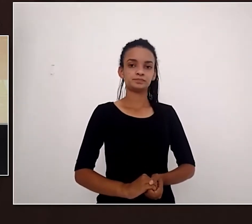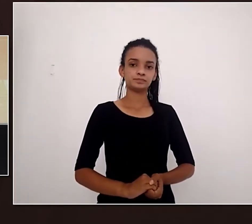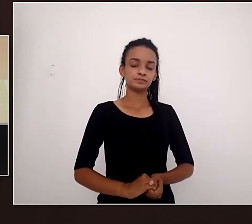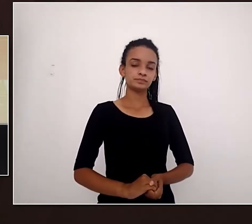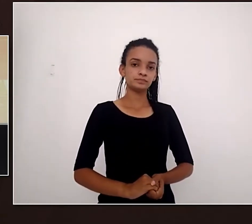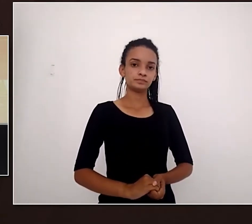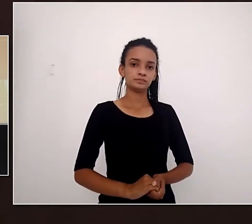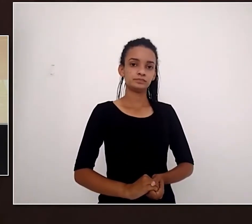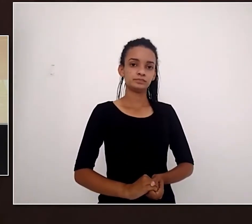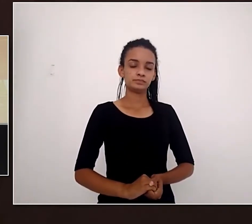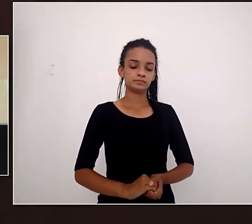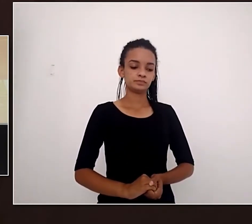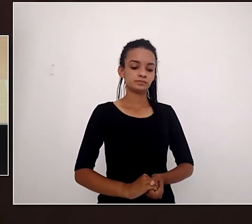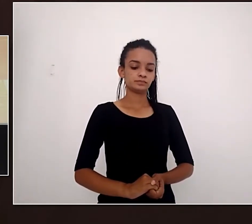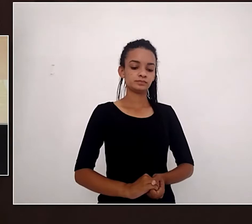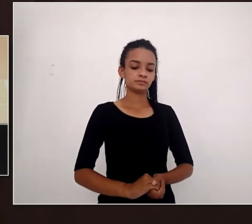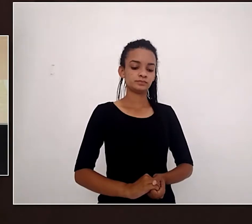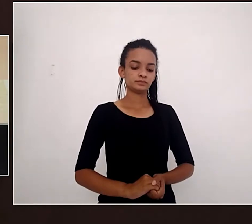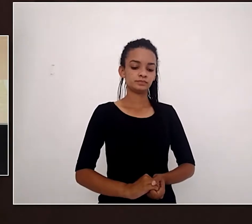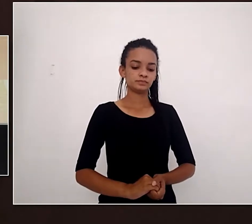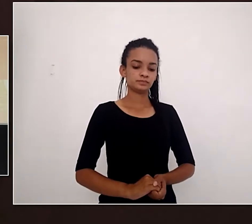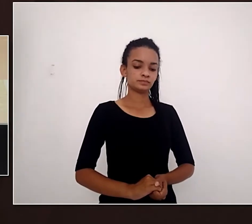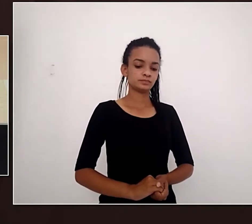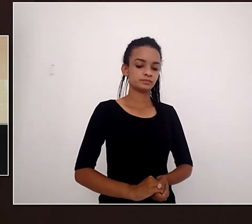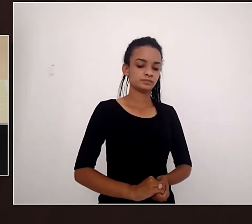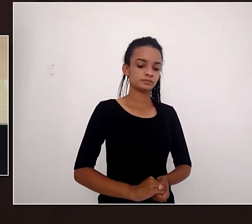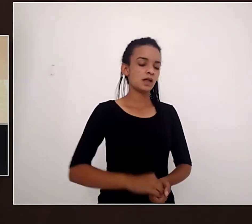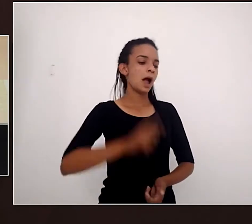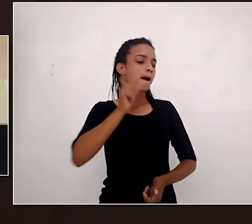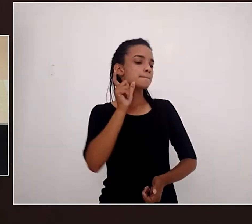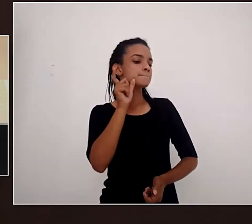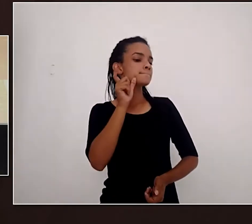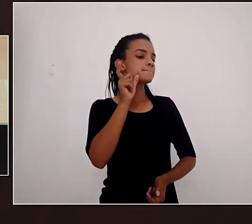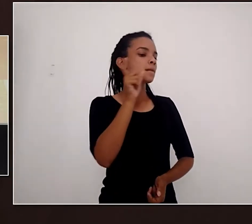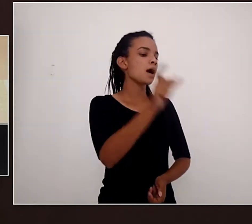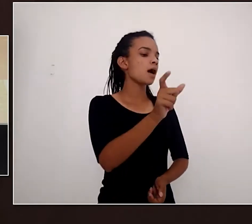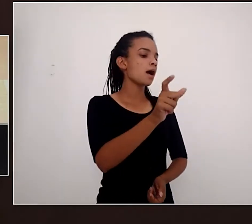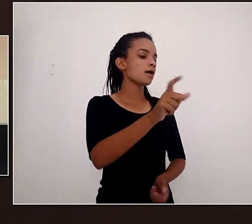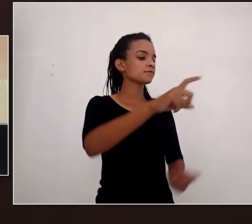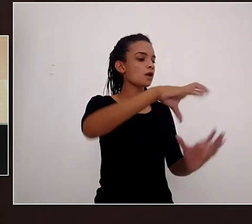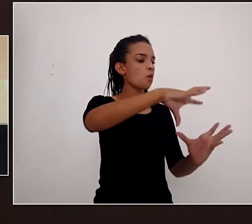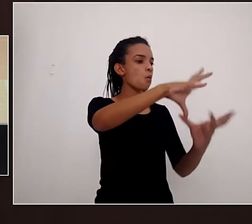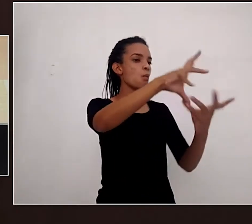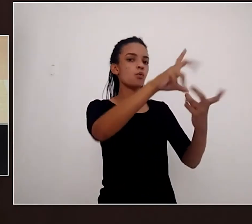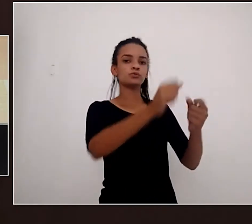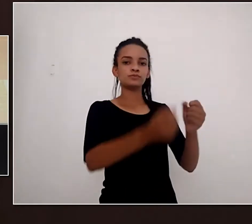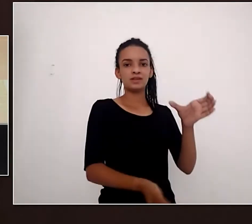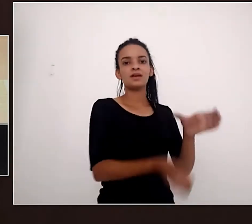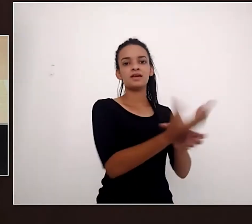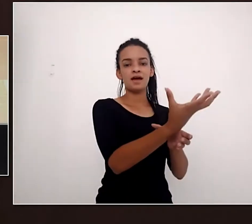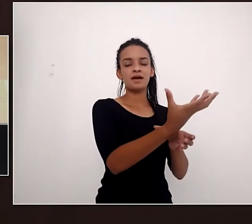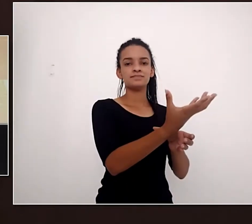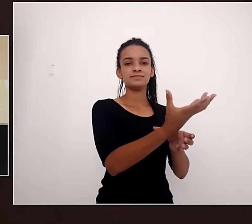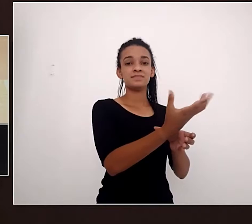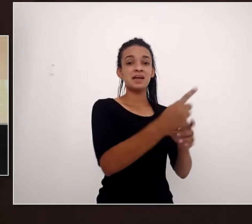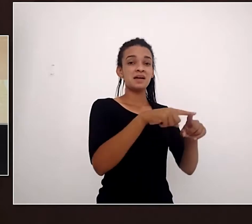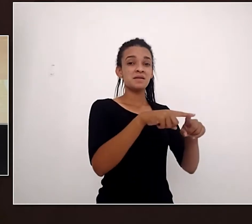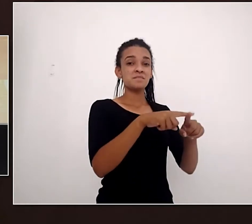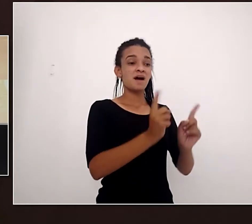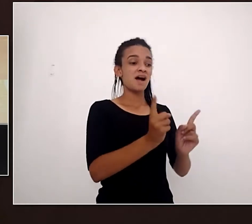O verbo estava no mundo, o mundo foi feito por intermédio dele, mas o mundo não o